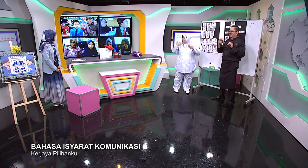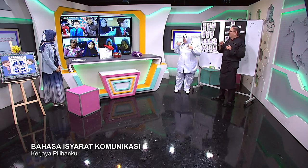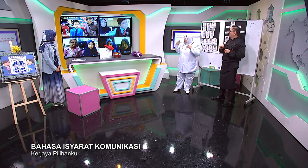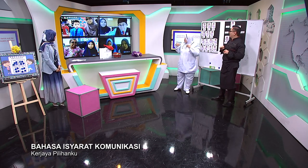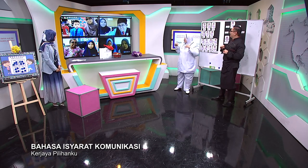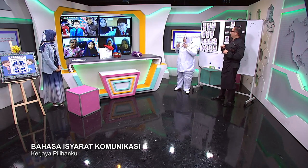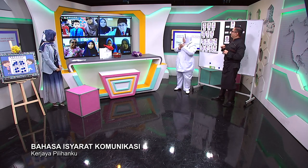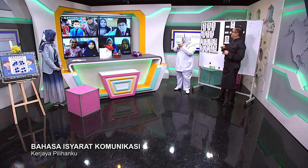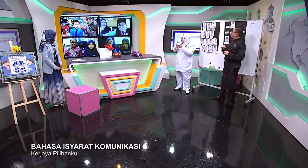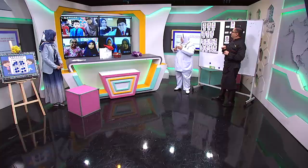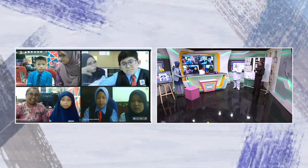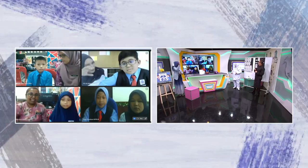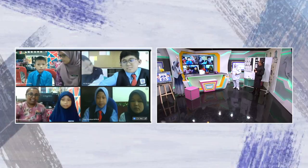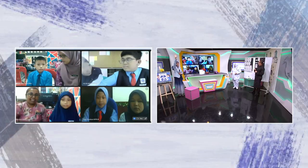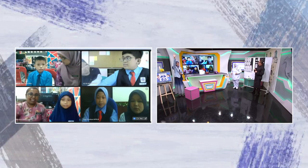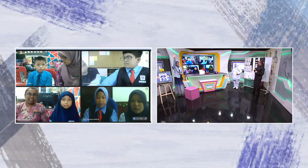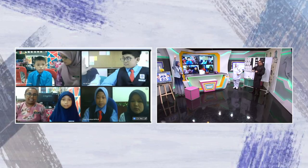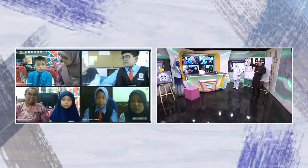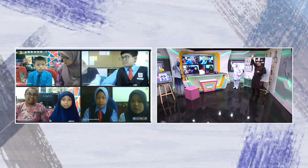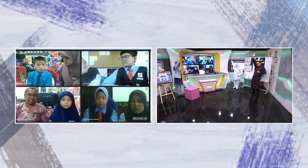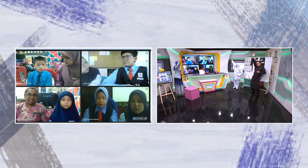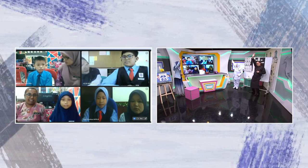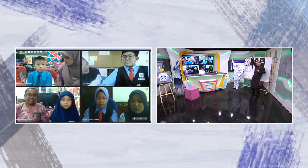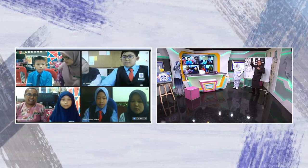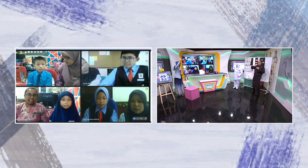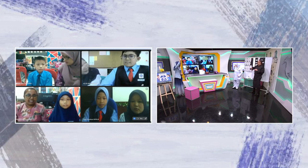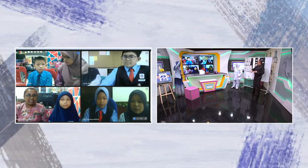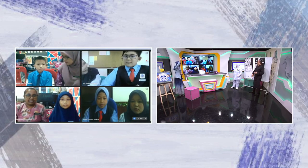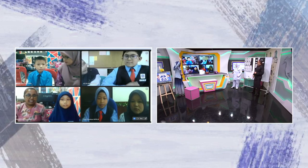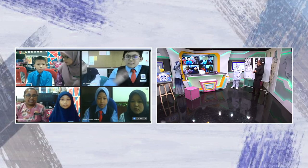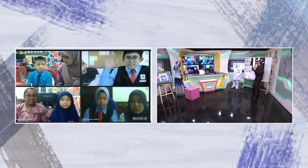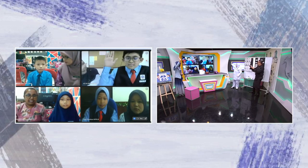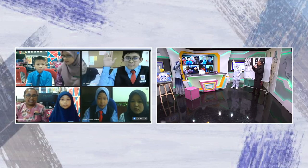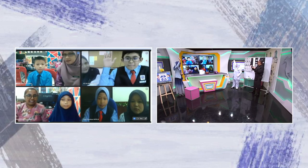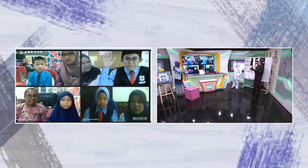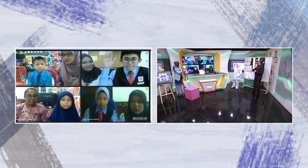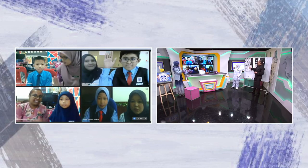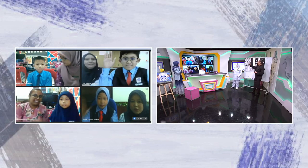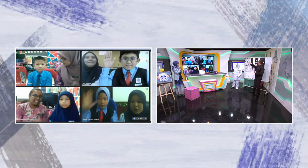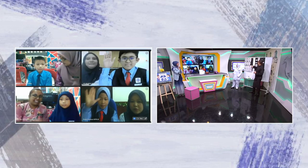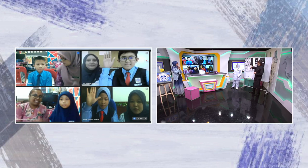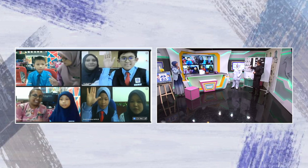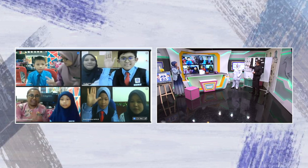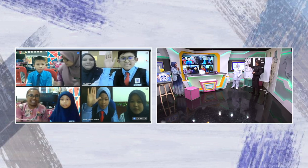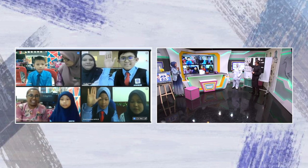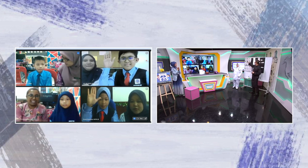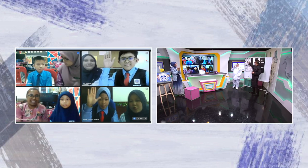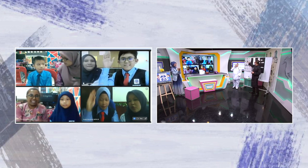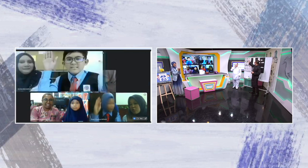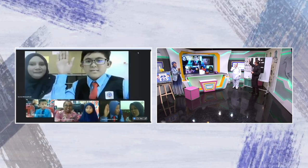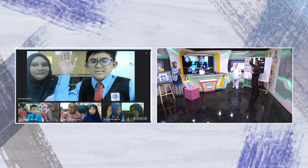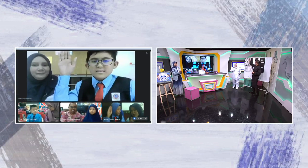Ha, siapa nak cuba baca? Angkat tangan. Angkat tangan. Cepat, cepat. Cepat, siapa nak cuba angkat cepat, tangan? Okey, okay. Ruwen. Ruwen.